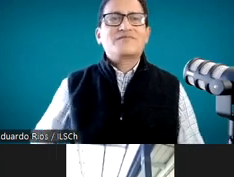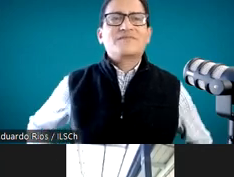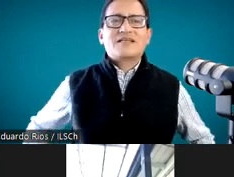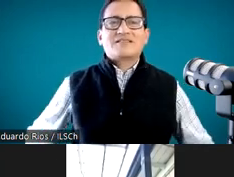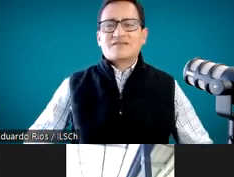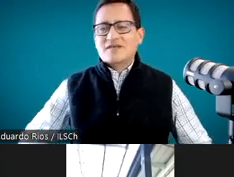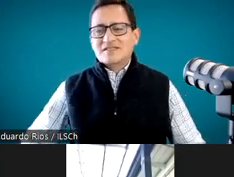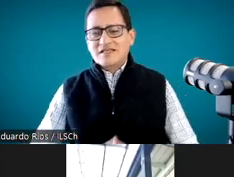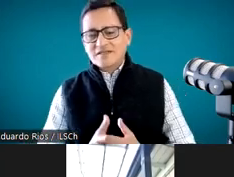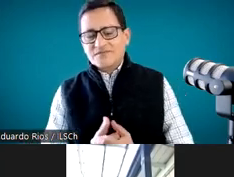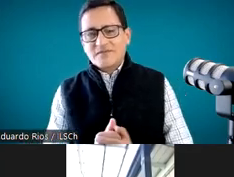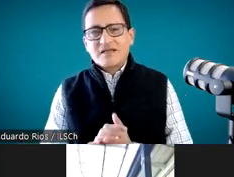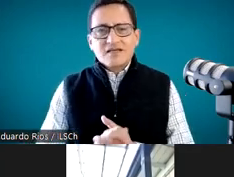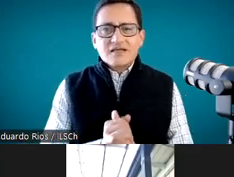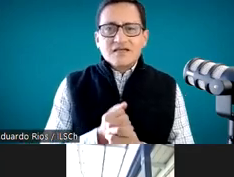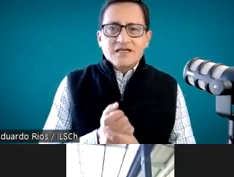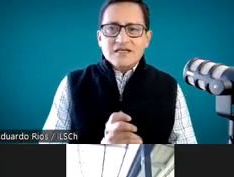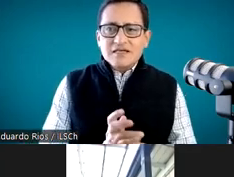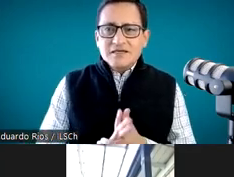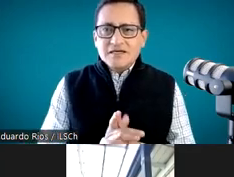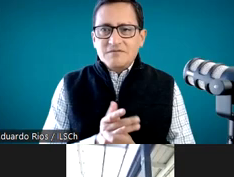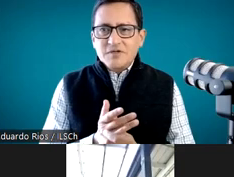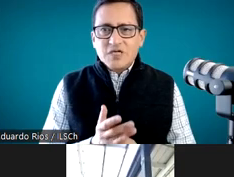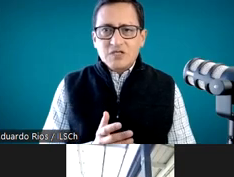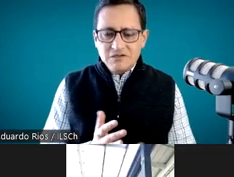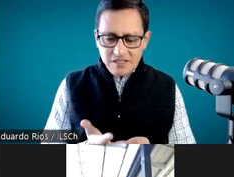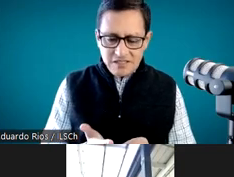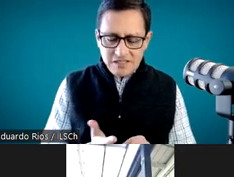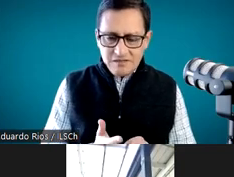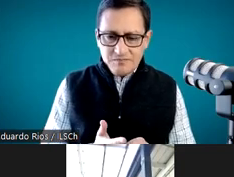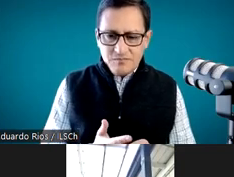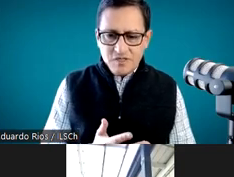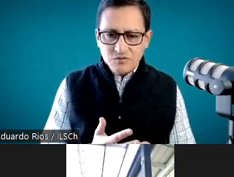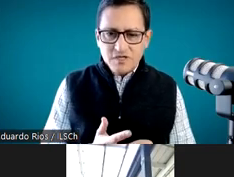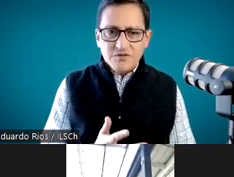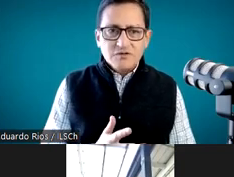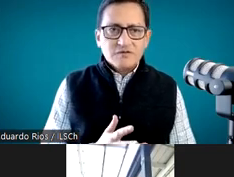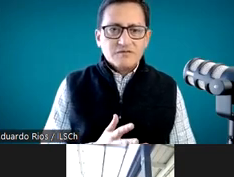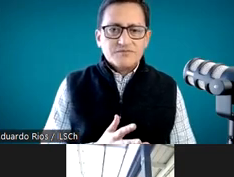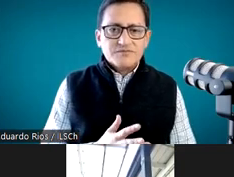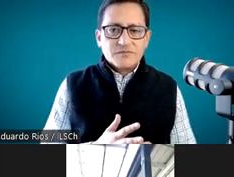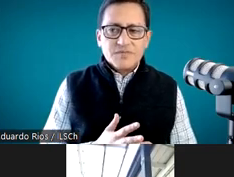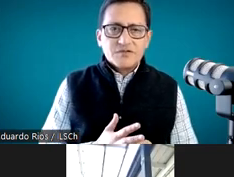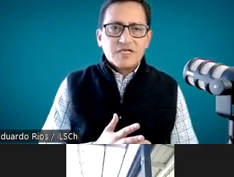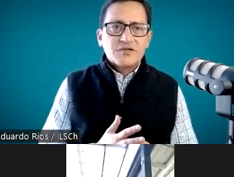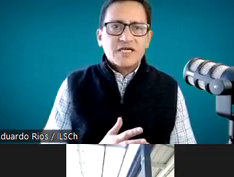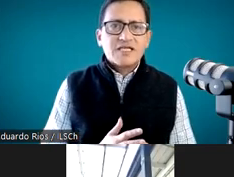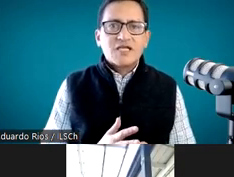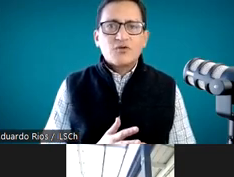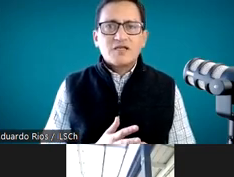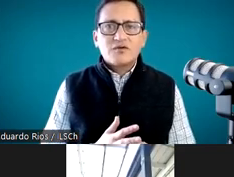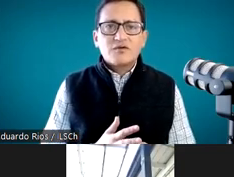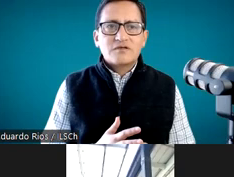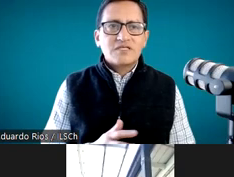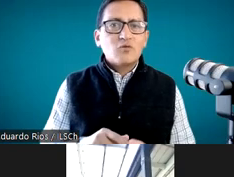bien, Danitza, excelente. A mí me ha tocado trabajar ya por algunos años con personas sordas que